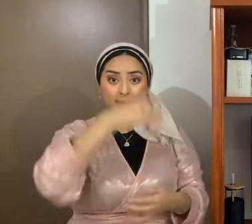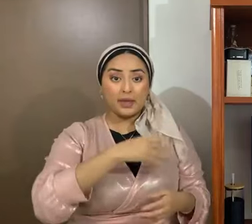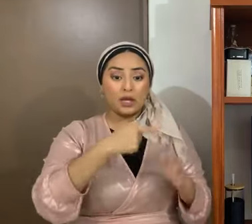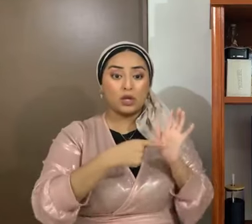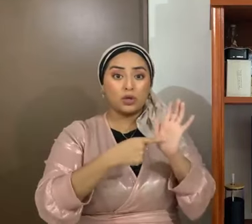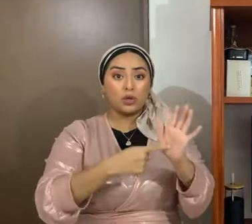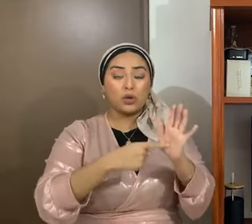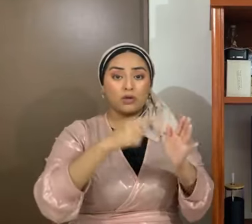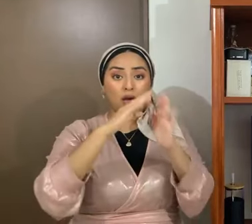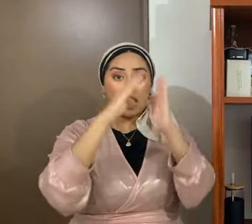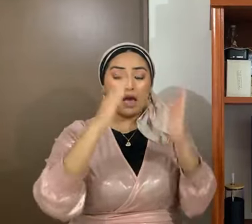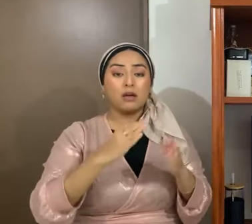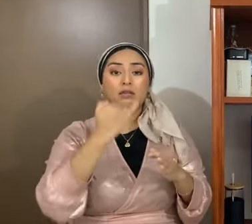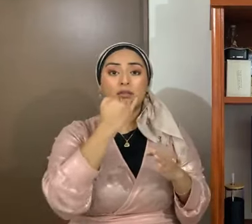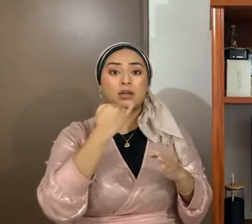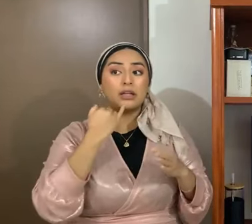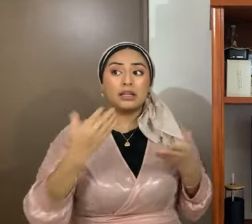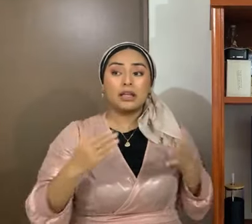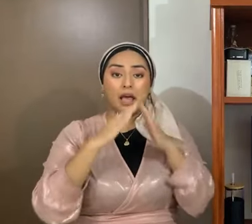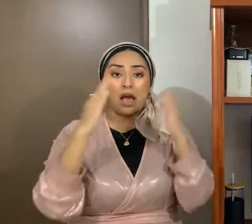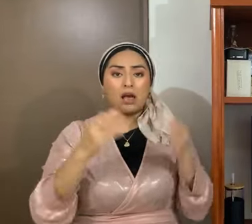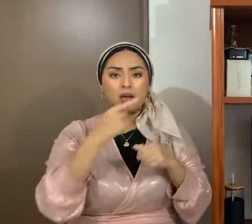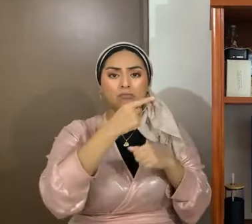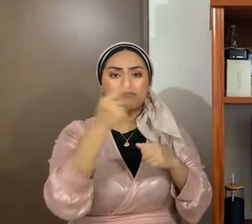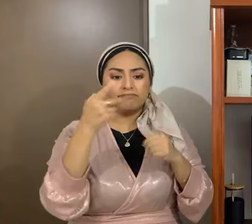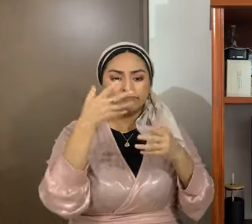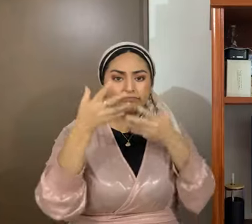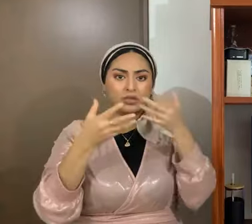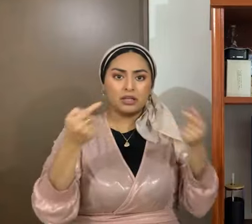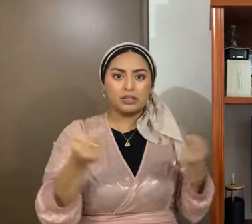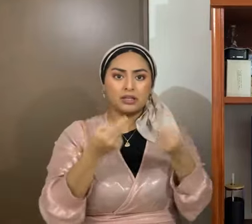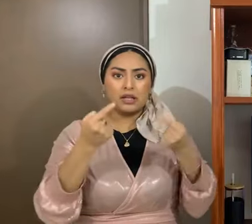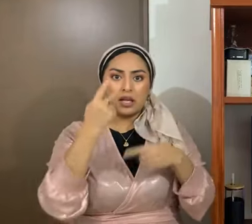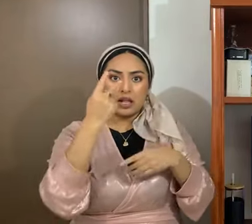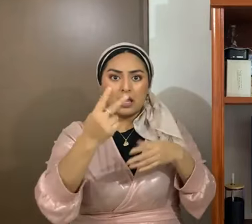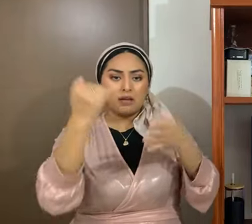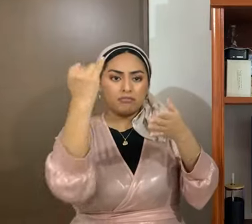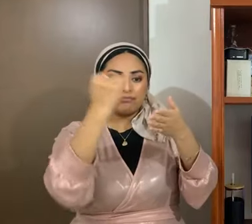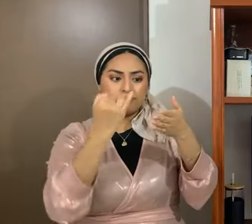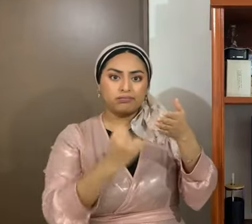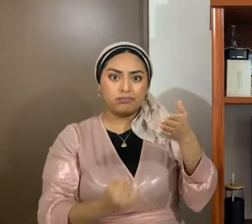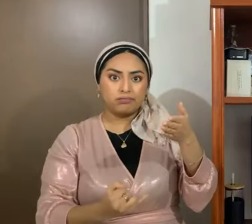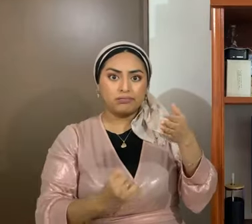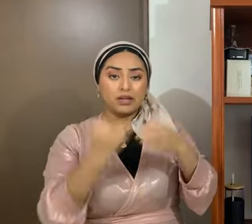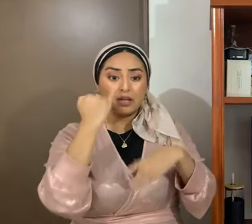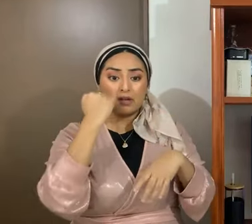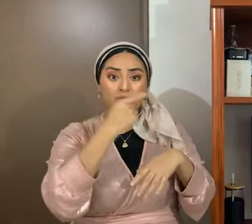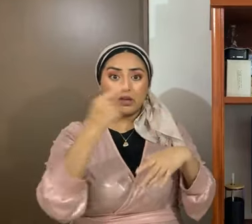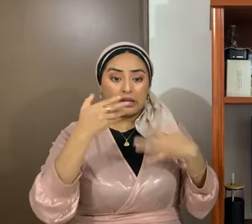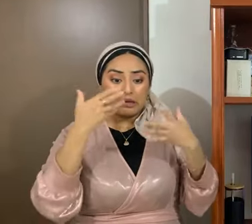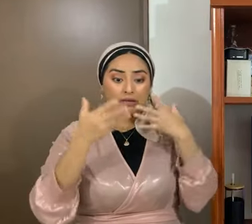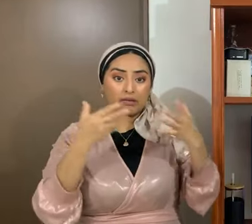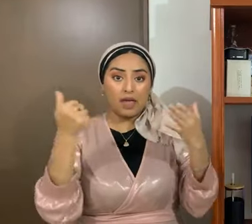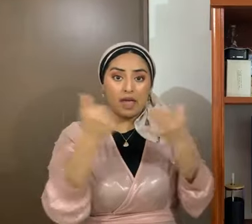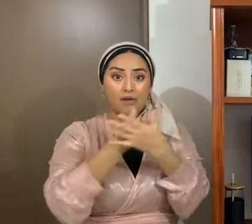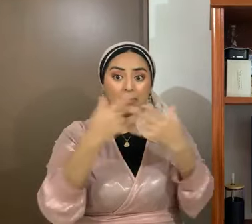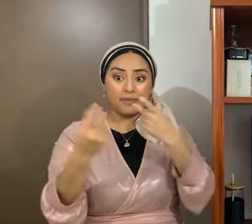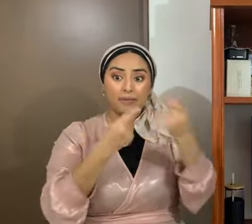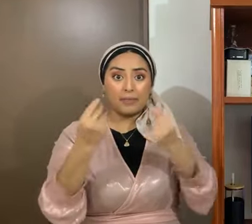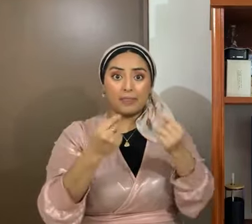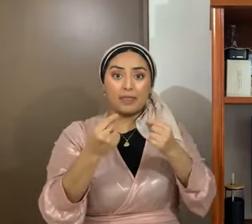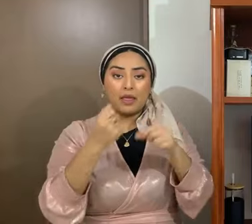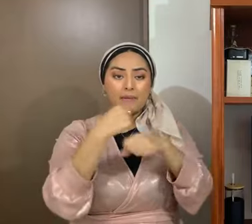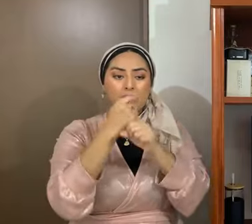muestra a la casa de Israel esta casa, y avergüéncense de sus pecados, y miren el diseño de ella. Y si se avergonzaren de todo lo que han hecho,